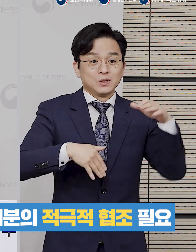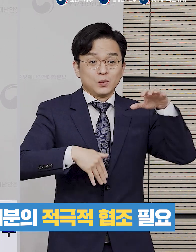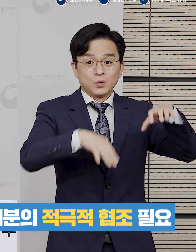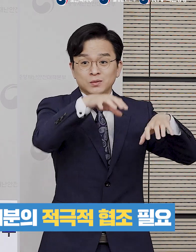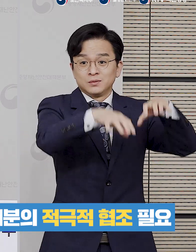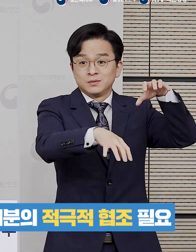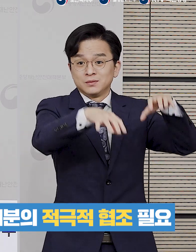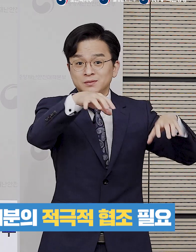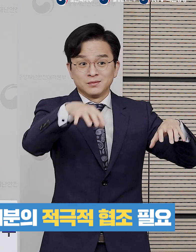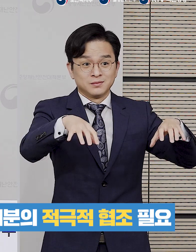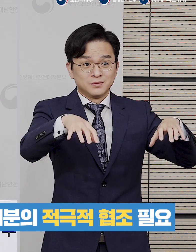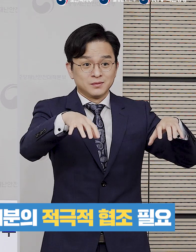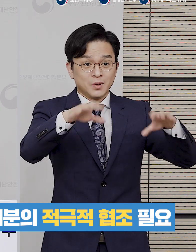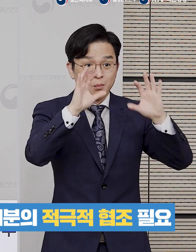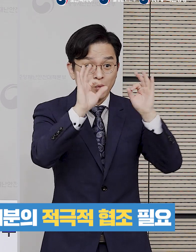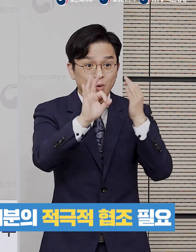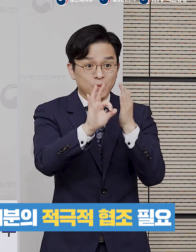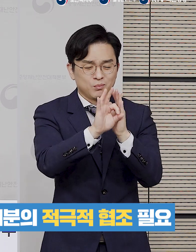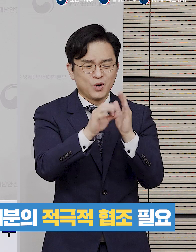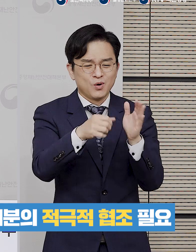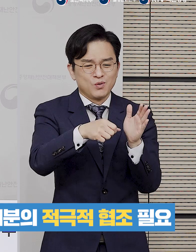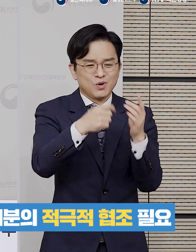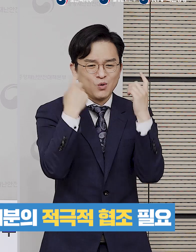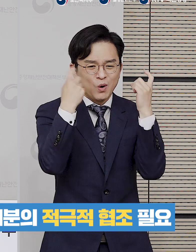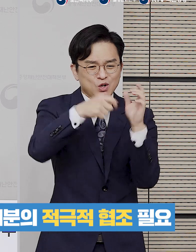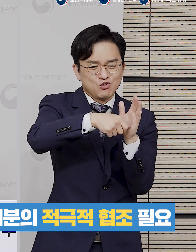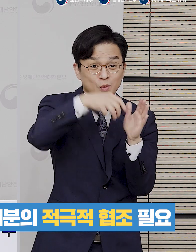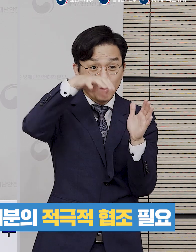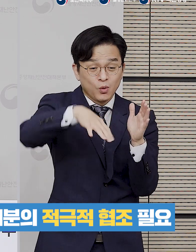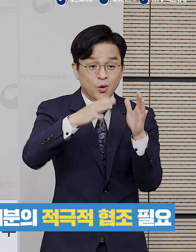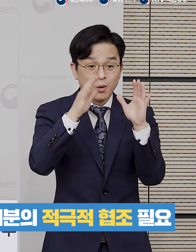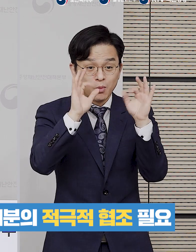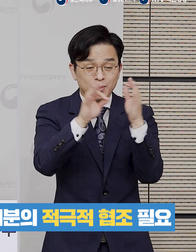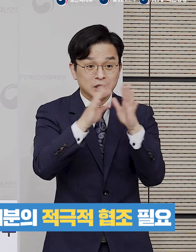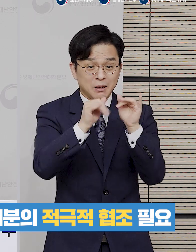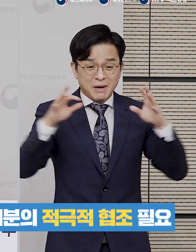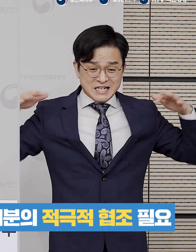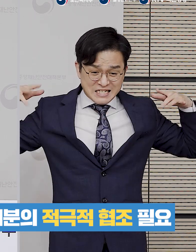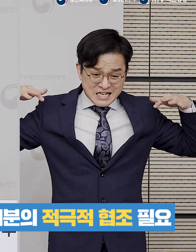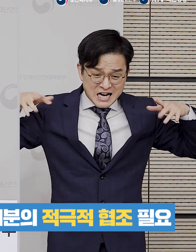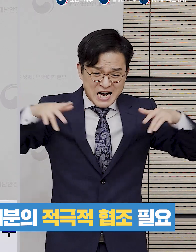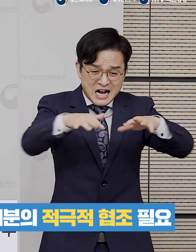지역에 서울시의 지도를 놓고 분석을 해봤더니 상당수의